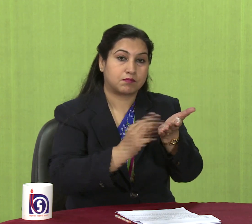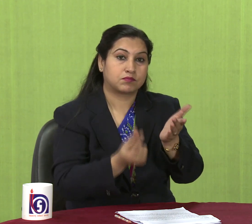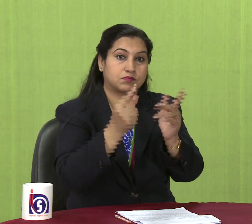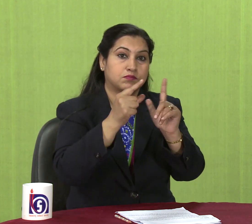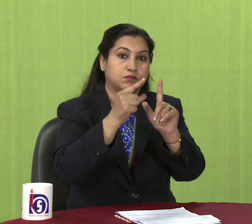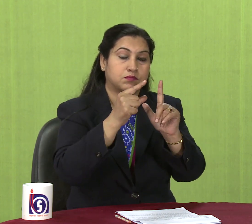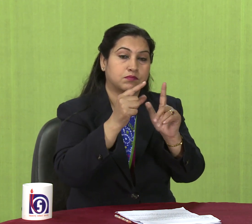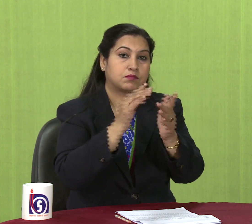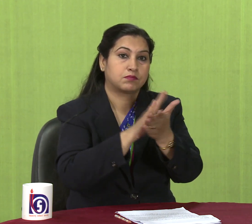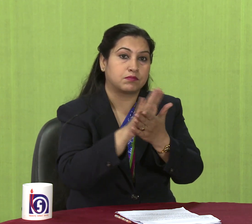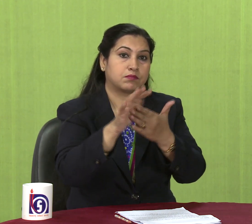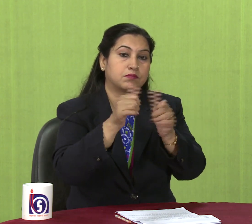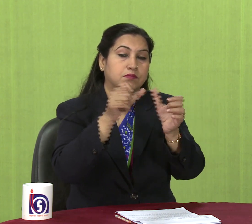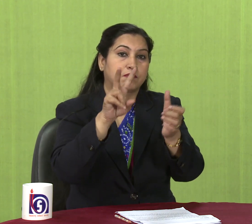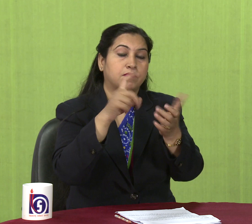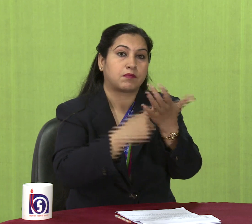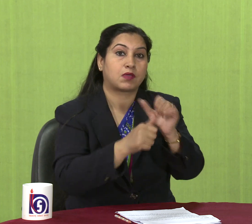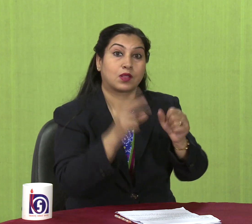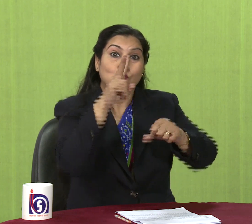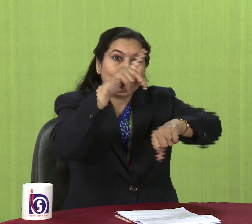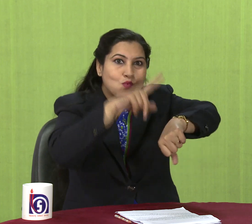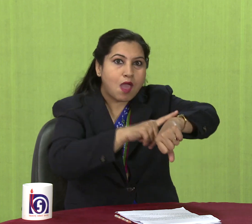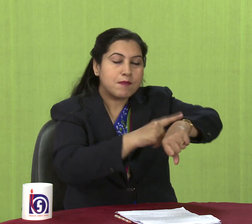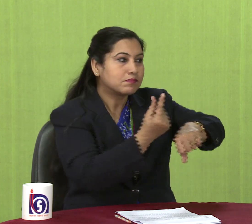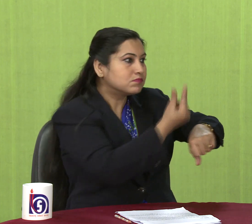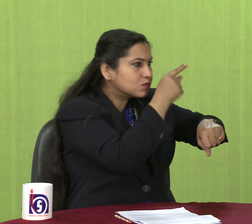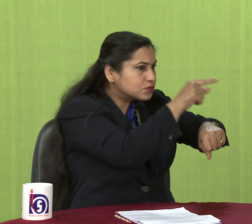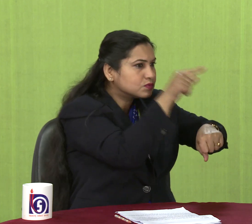दो बार प्रयोग हुआ है, लेकिन